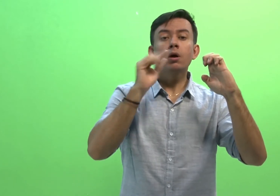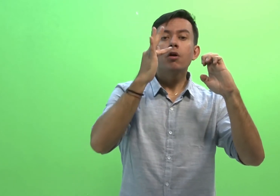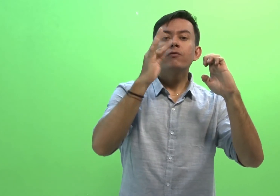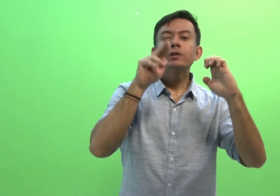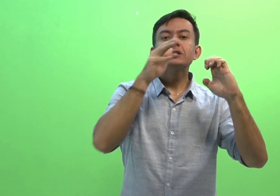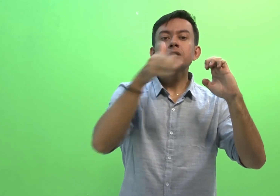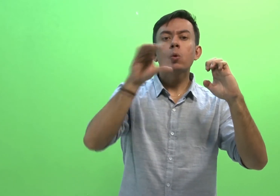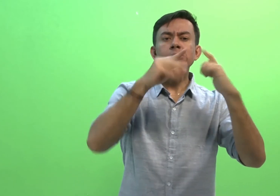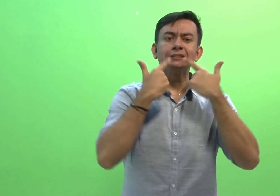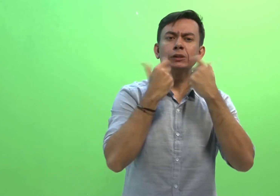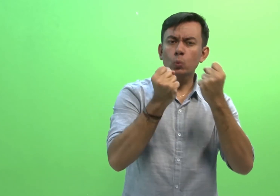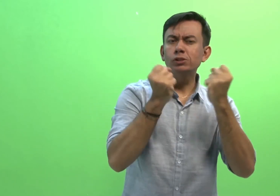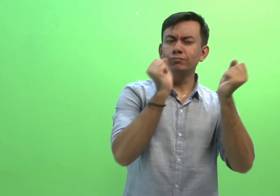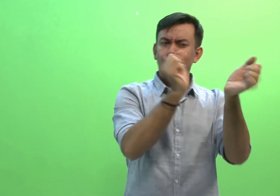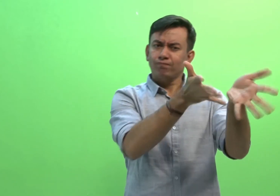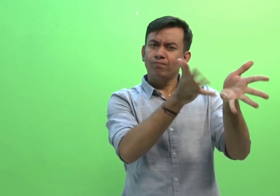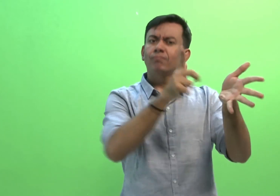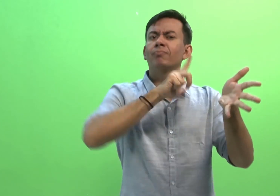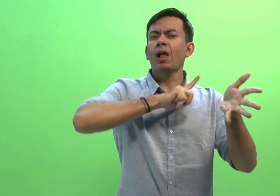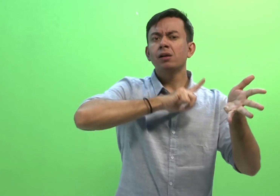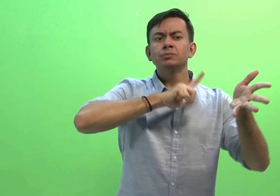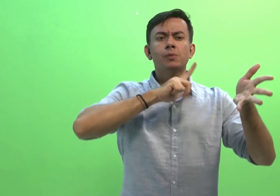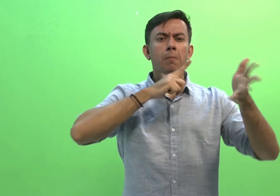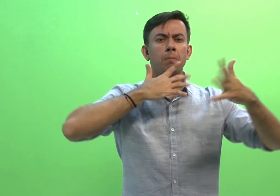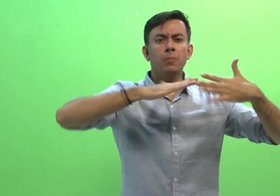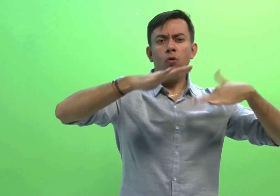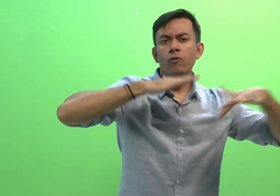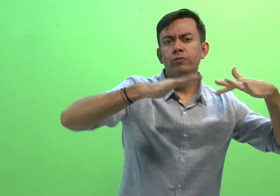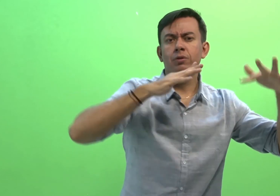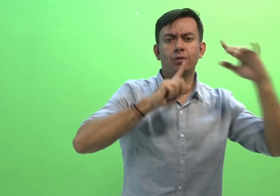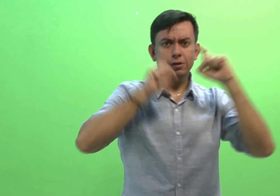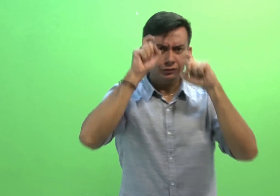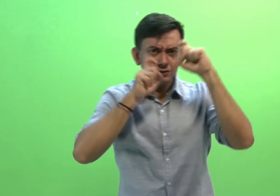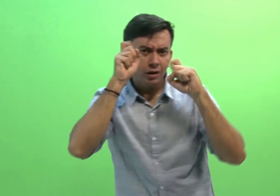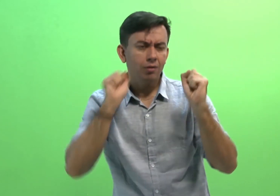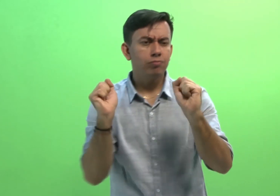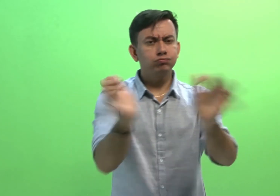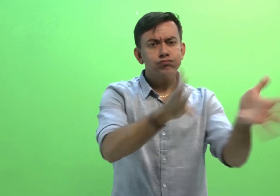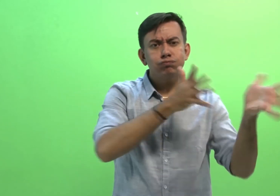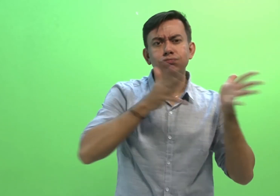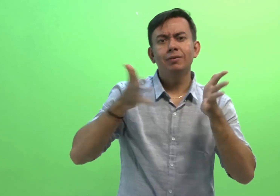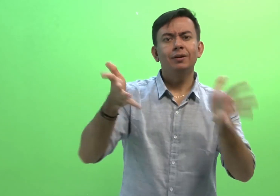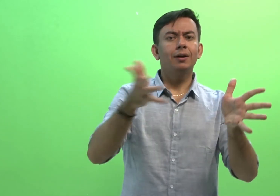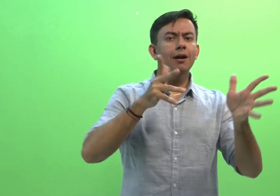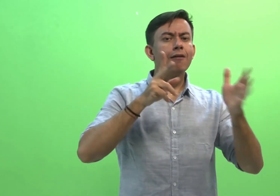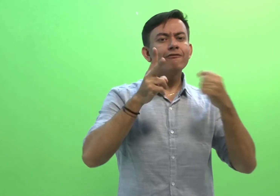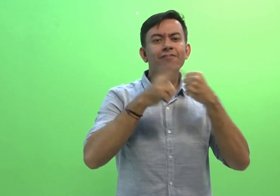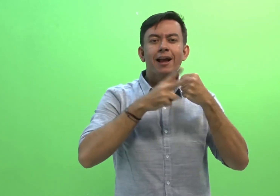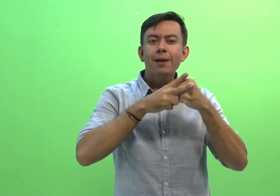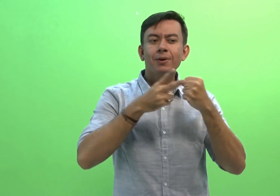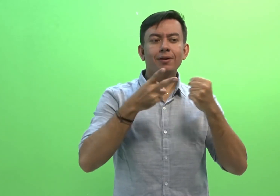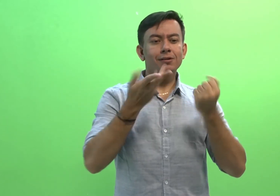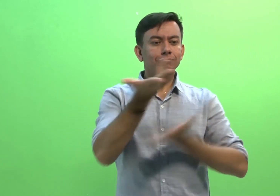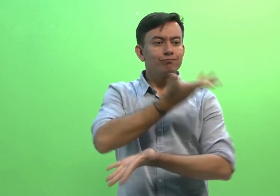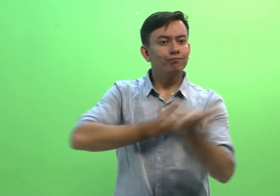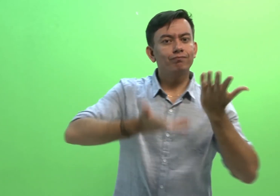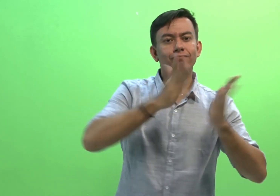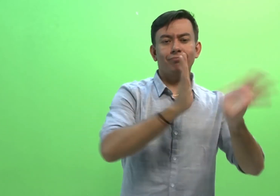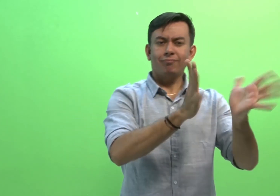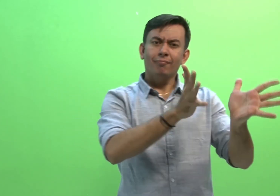o cérebro ele vai usar a visão, ver os movimentos, se comunicar com os verbos, isso